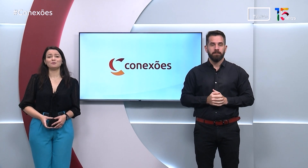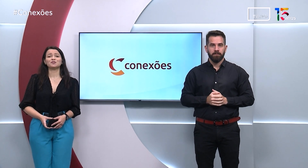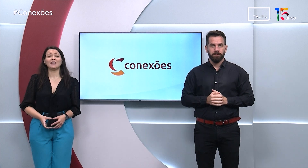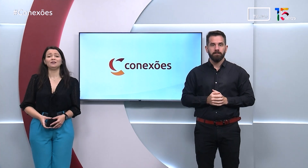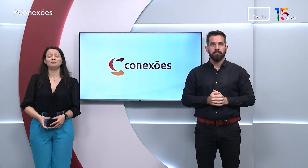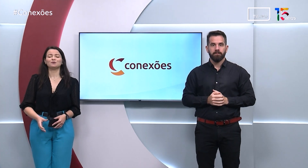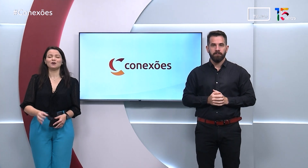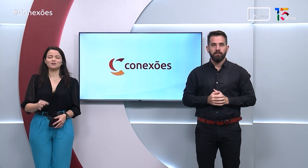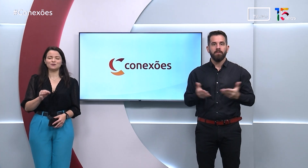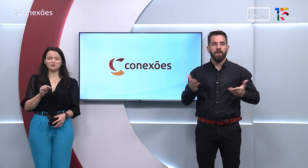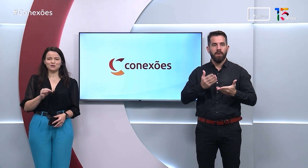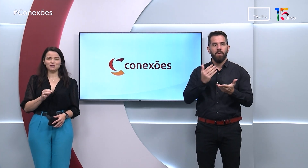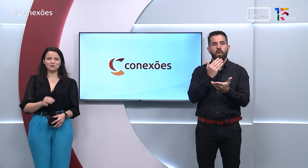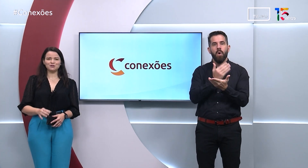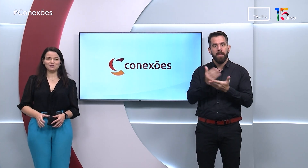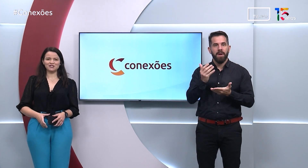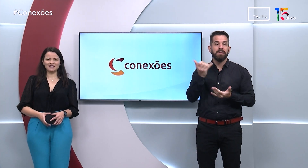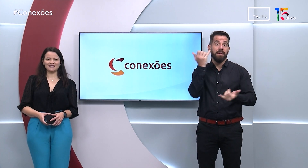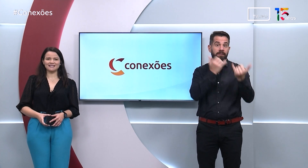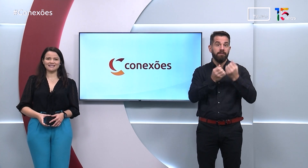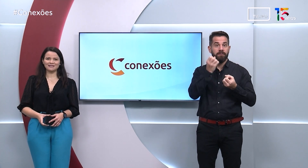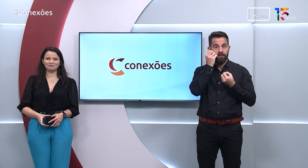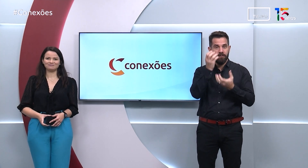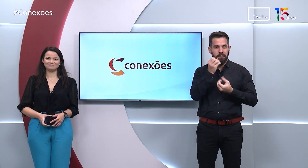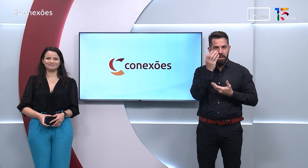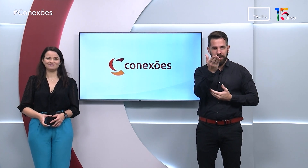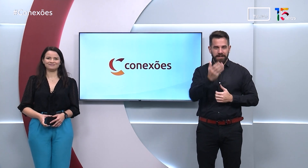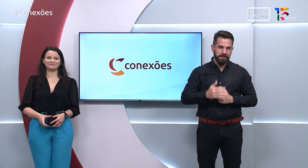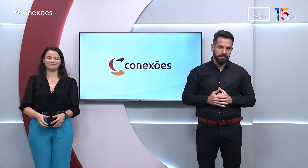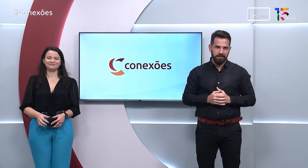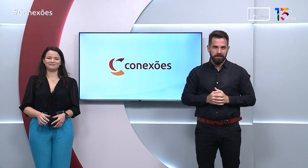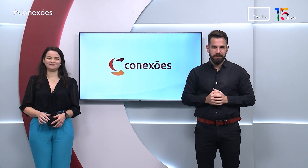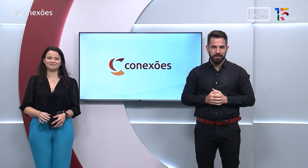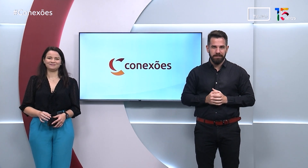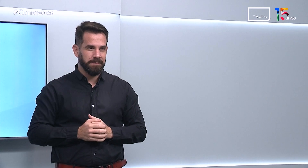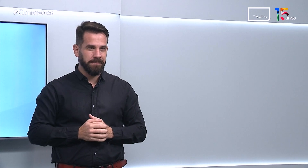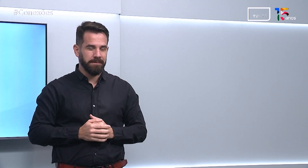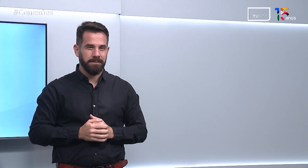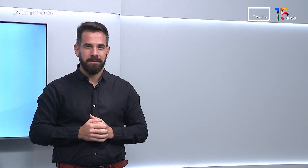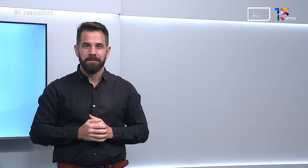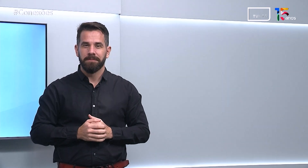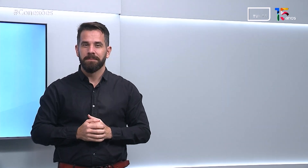Bom, e vamos direto para o nosso giro de notícias.